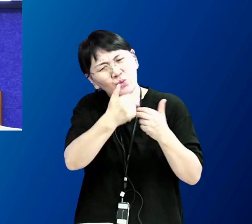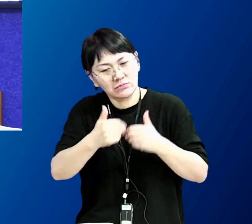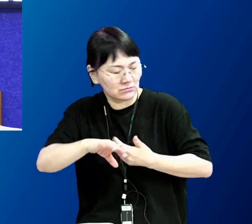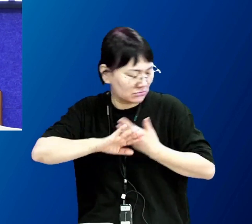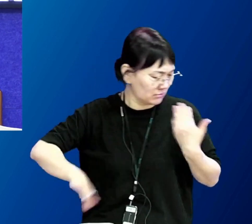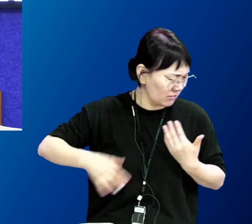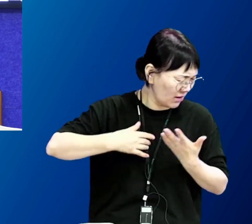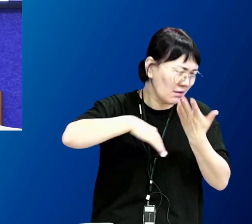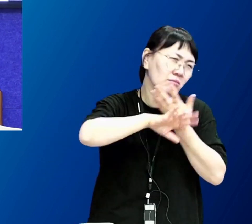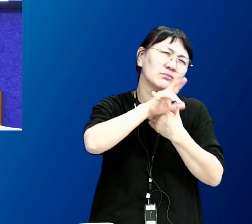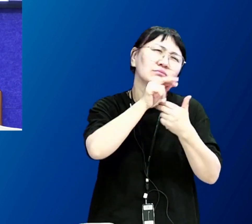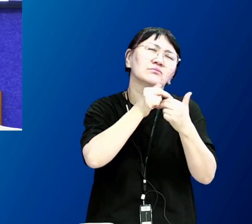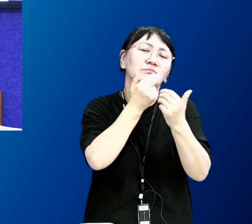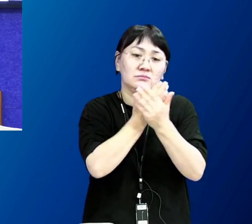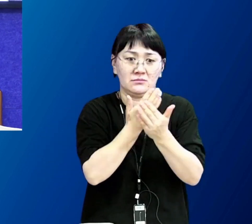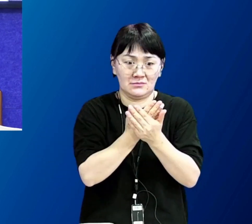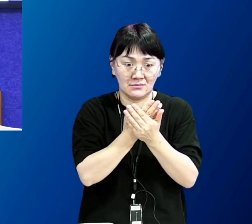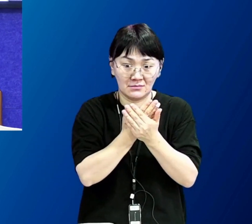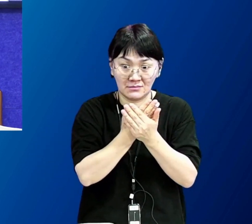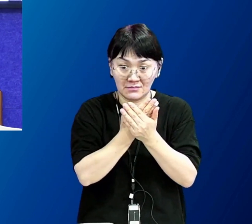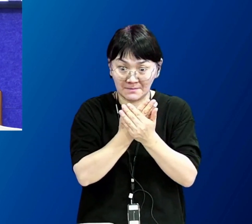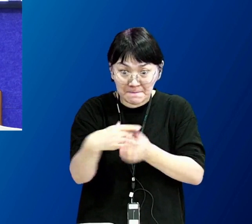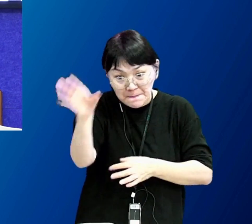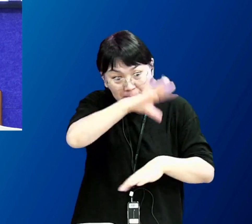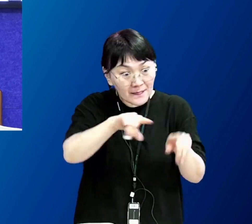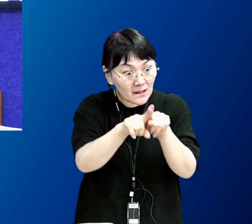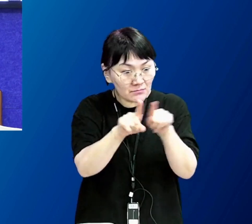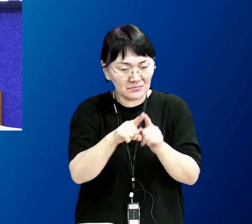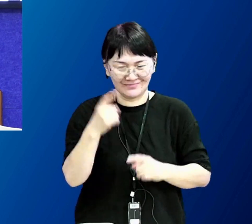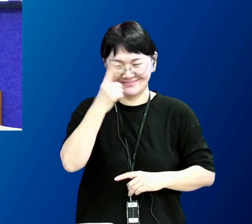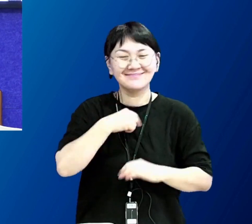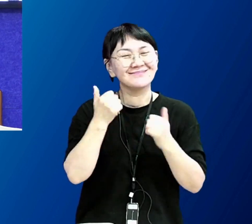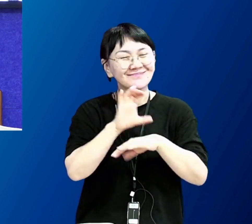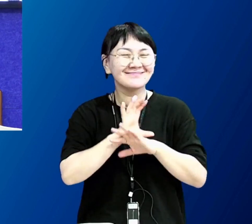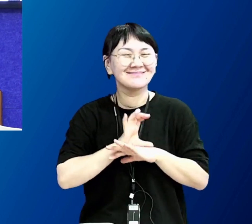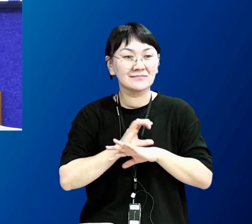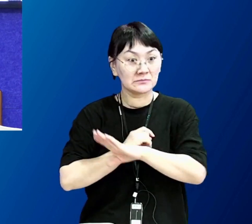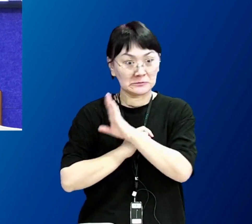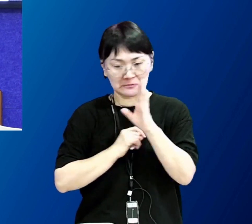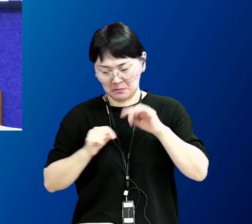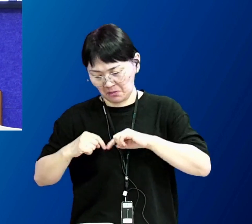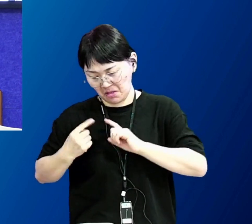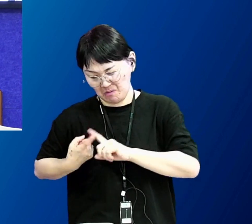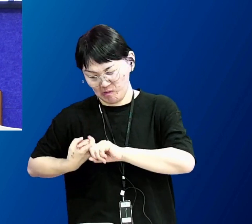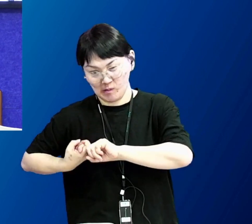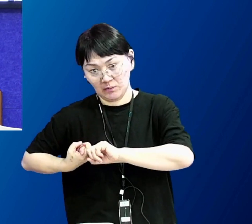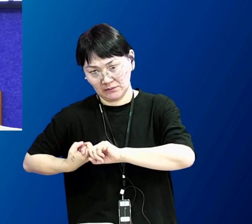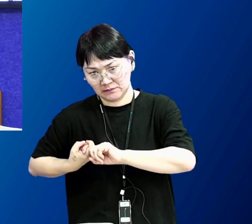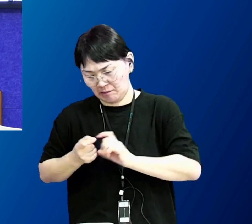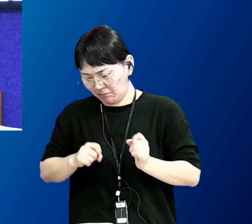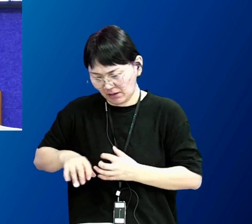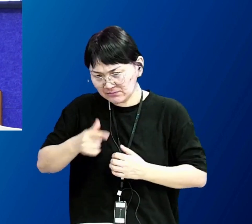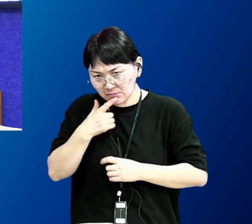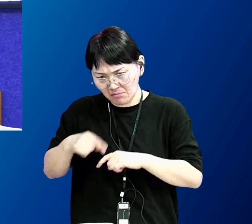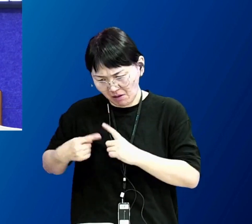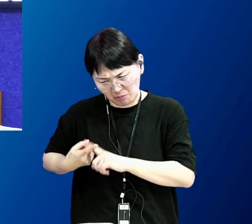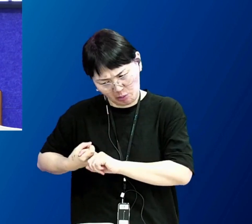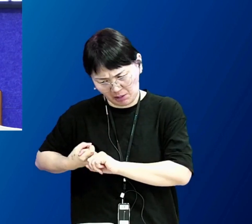배도훈 이쯤이면 노그트물 김 누글레 하이차트화가 되는 김 누글레도